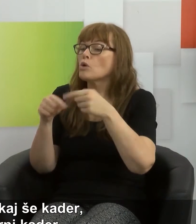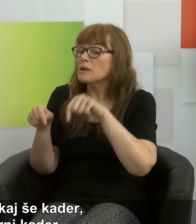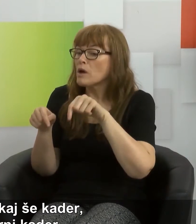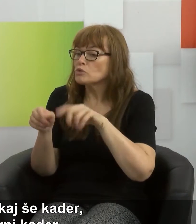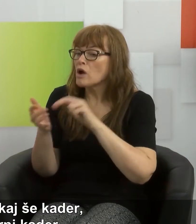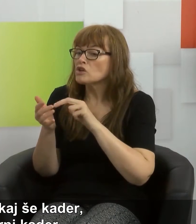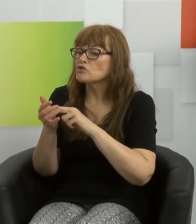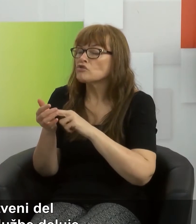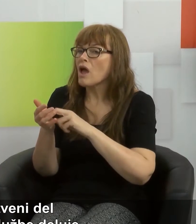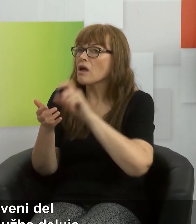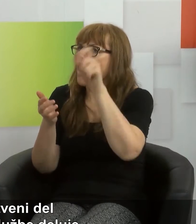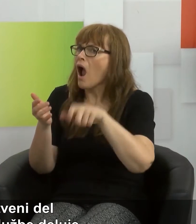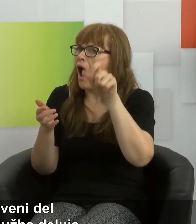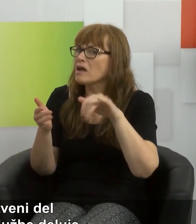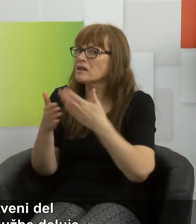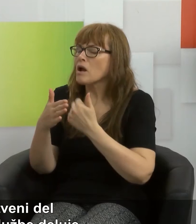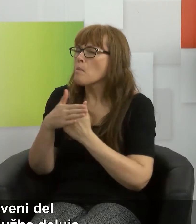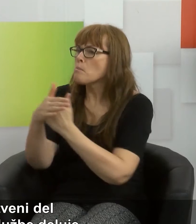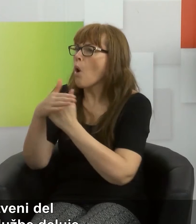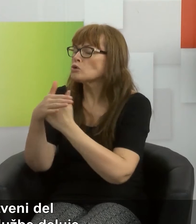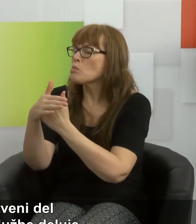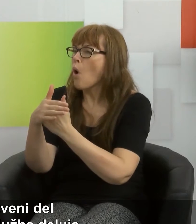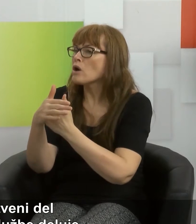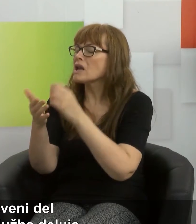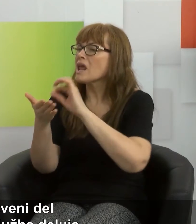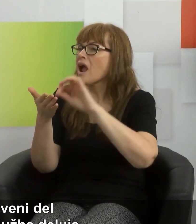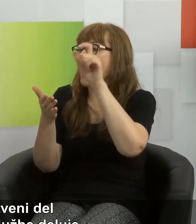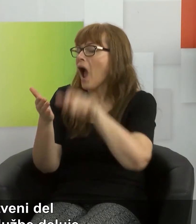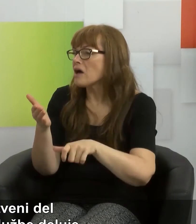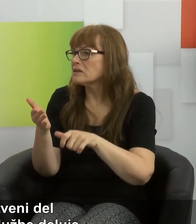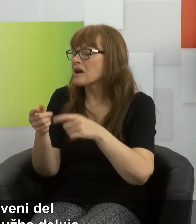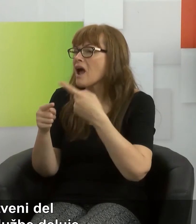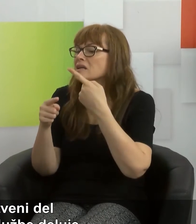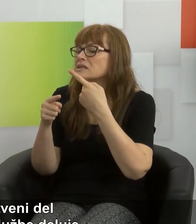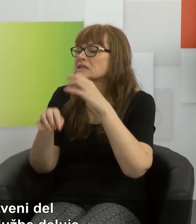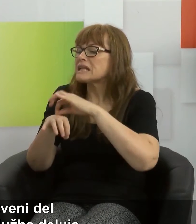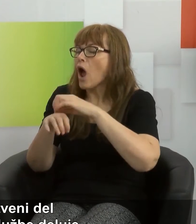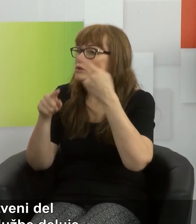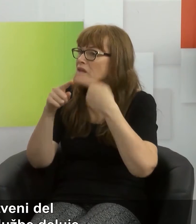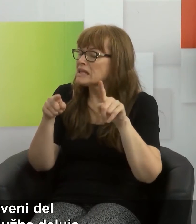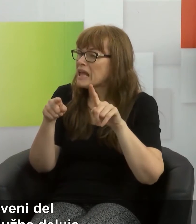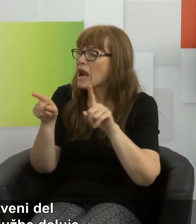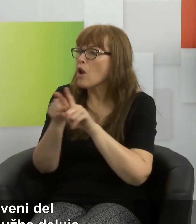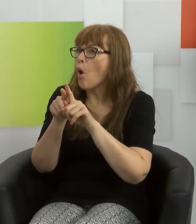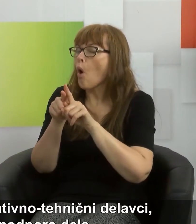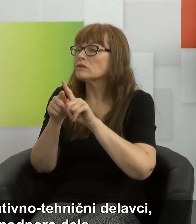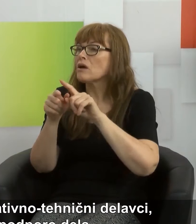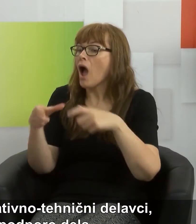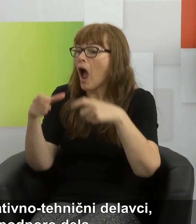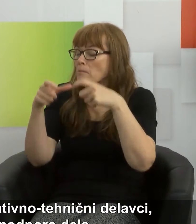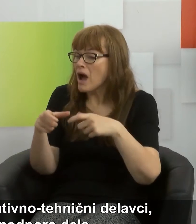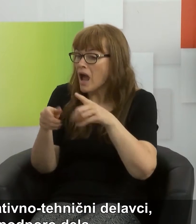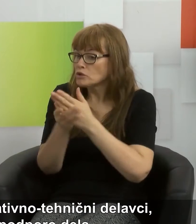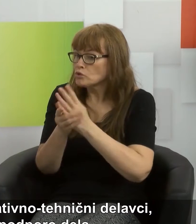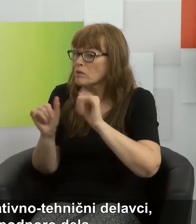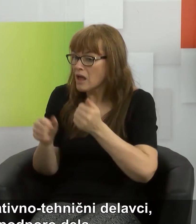je podporni kader, da zdravstveni del kot aparat te službe deluje. So pa tukaj